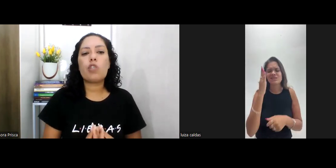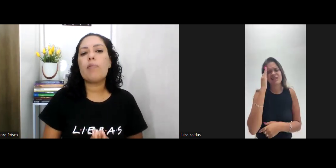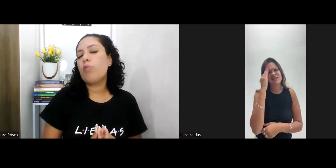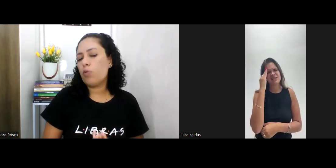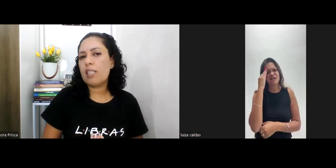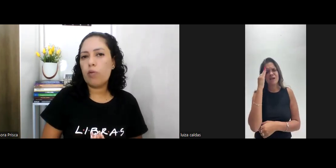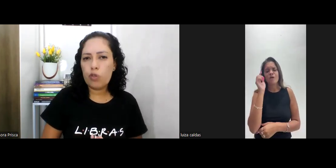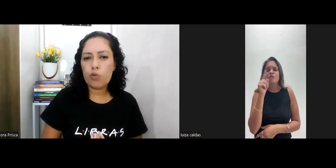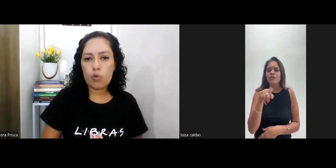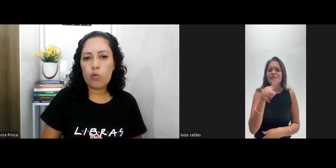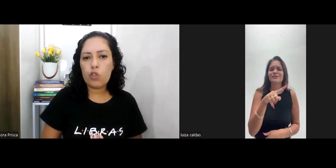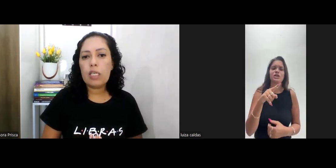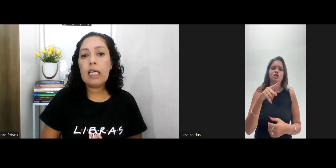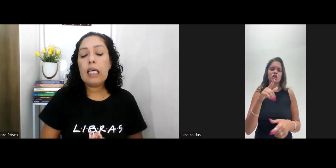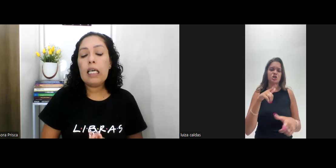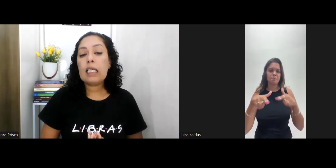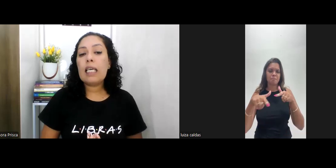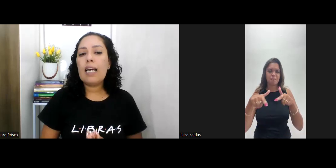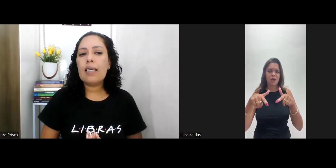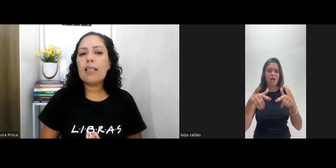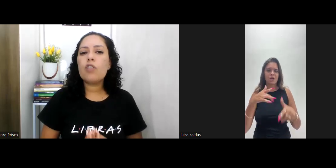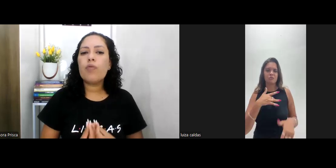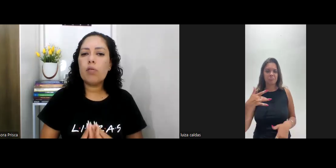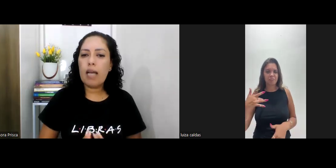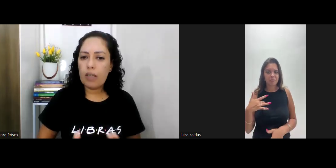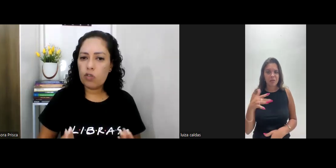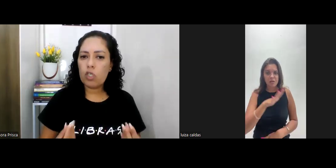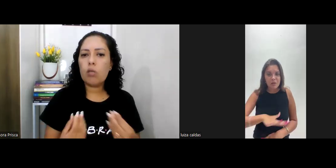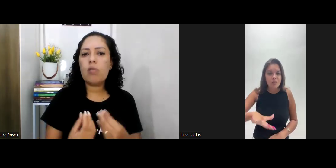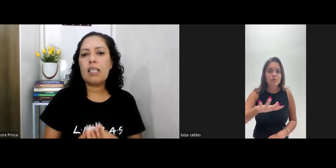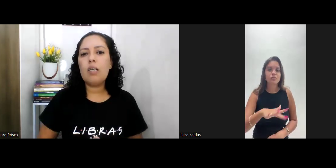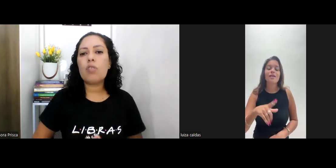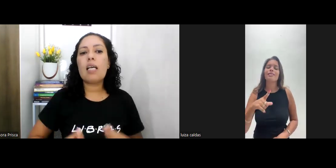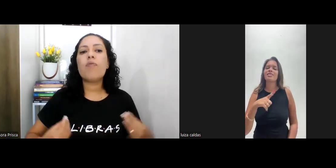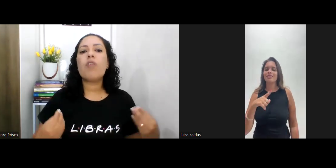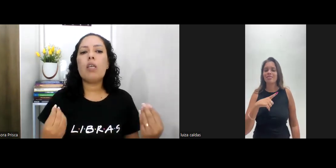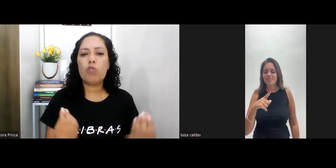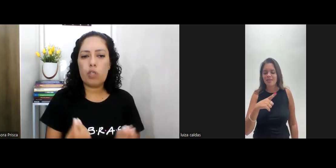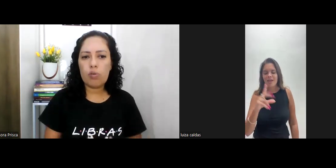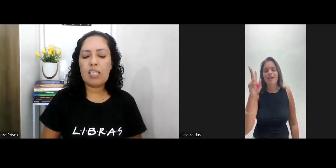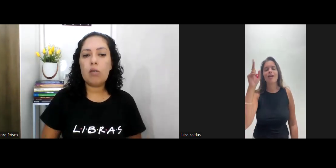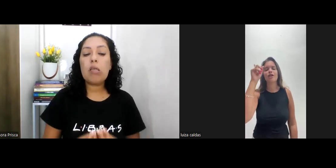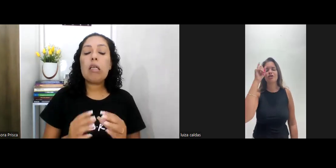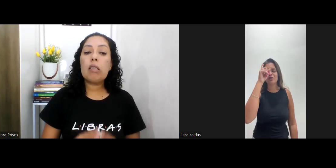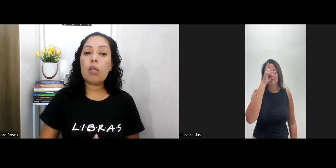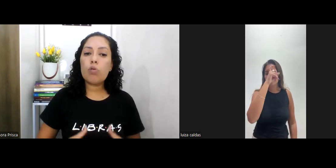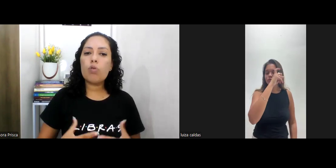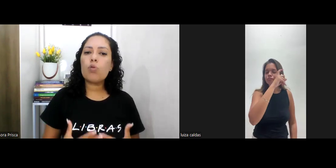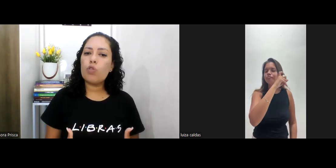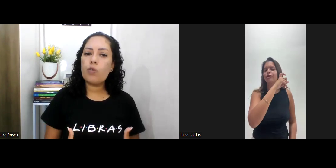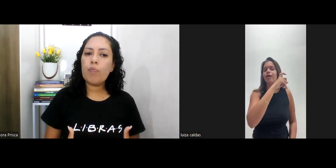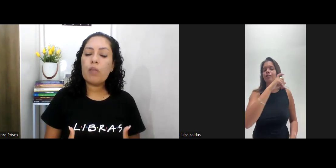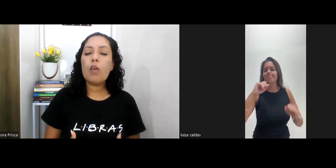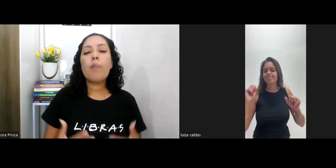trabalhe no Sistema Único de Saúde, no SUS, que há ainda dificuldades de inclusão, desafios de inclusão dentro